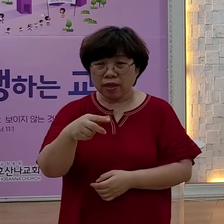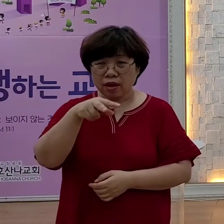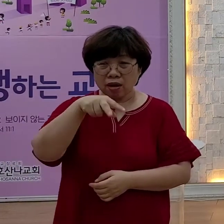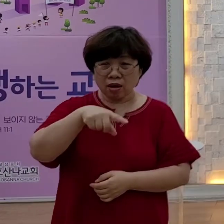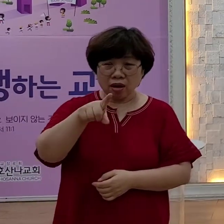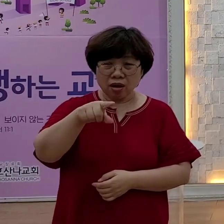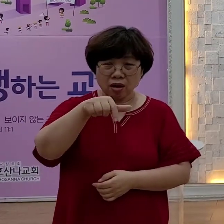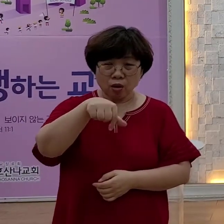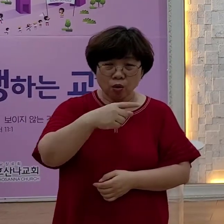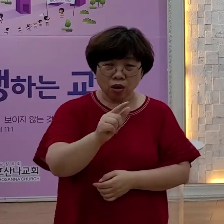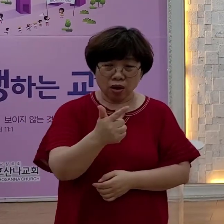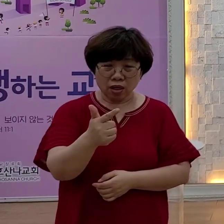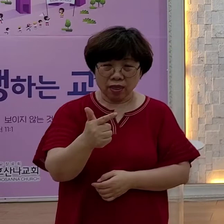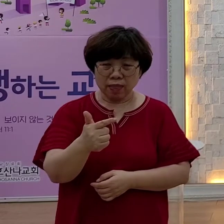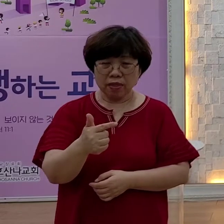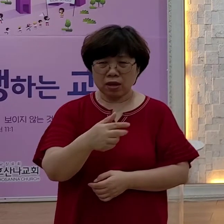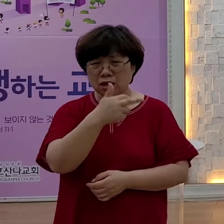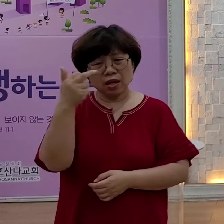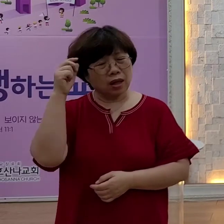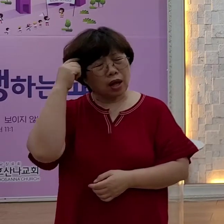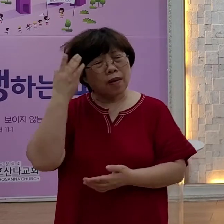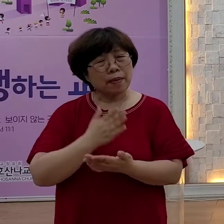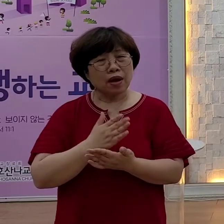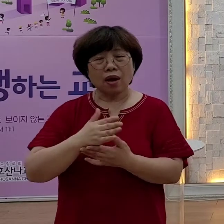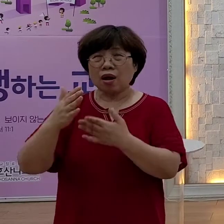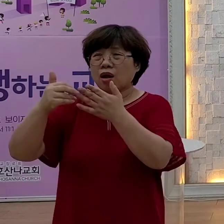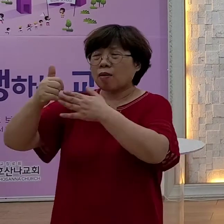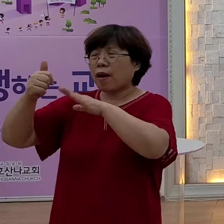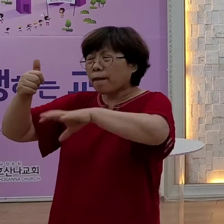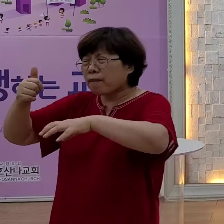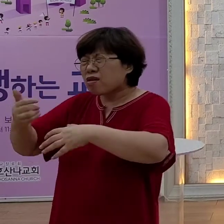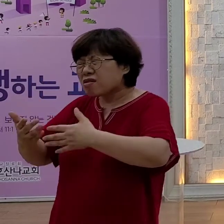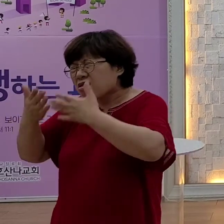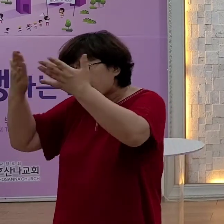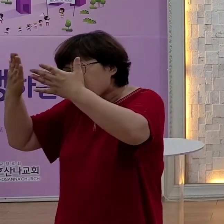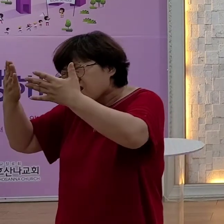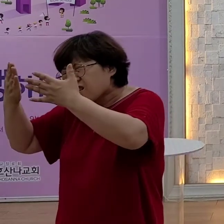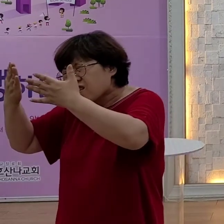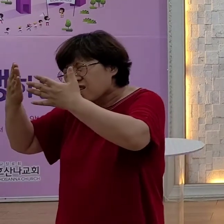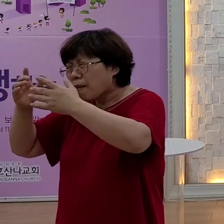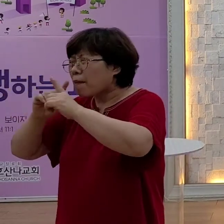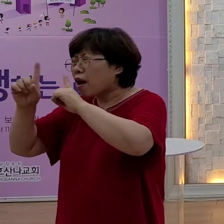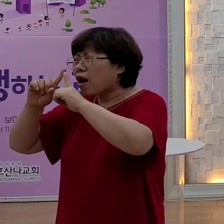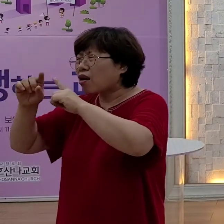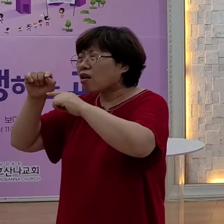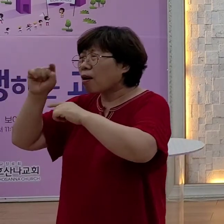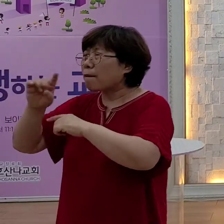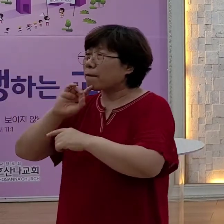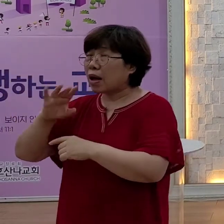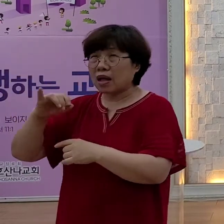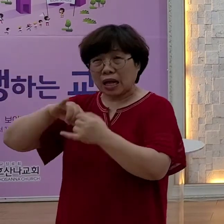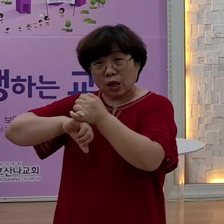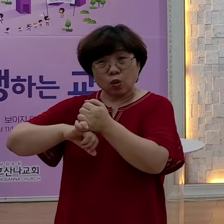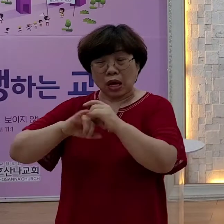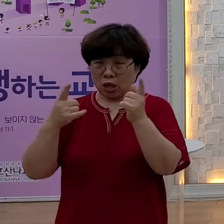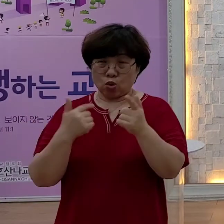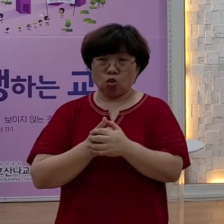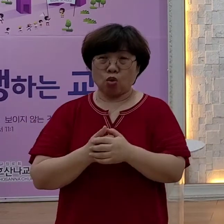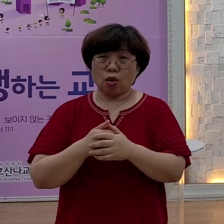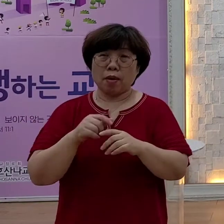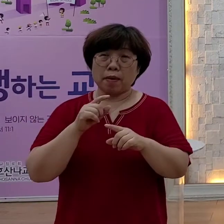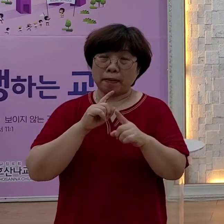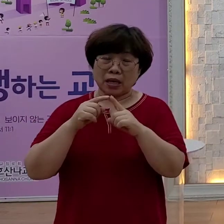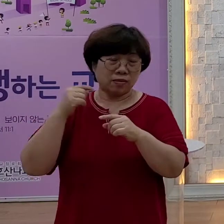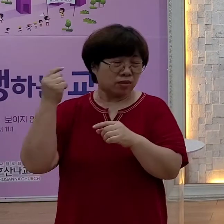마세요. 막 하나님 앞에 내가 뭘 드리겠나이다. 이것만 서원이 아니고 말씀을 듣다가도 우리의 마음에